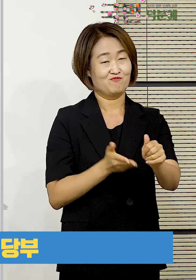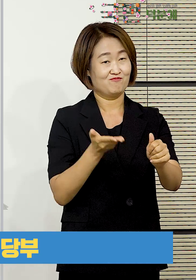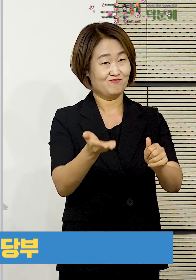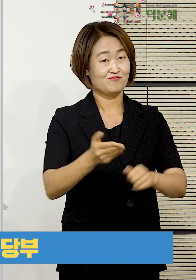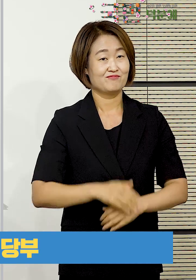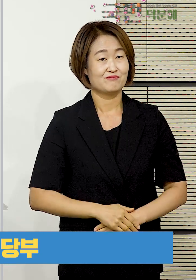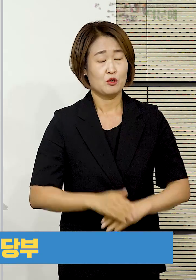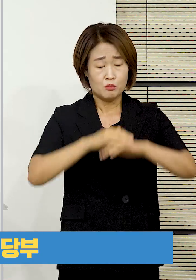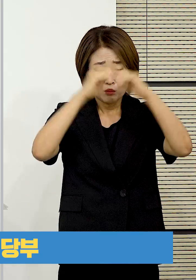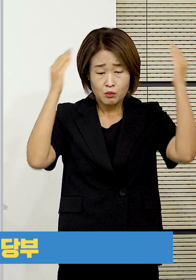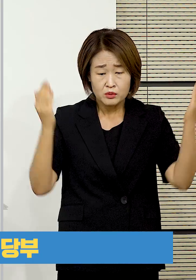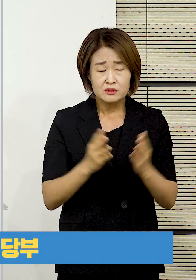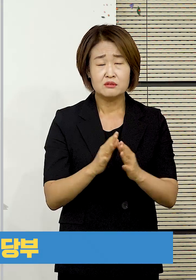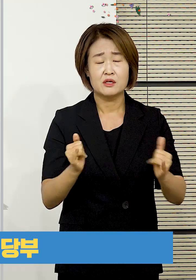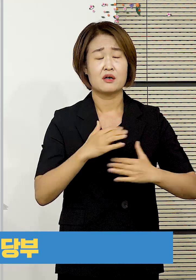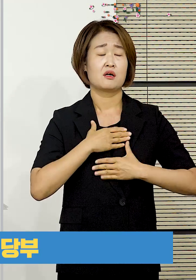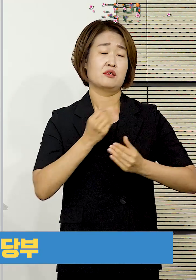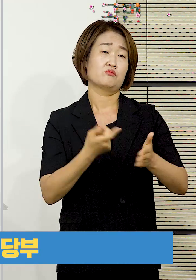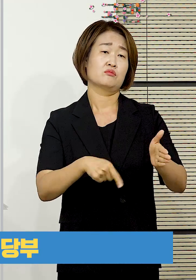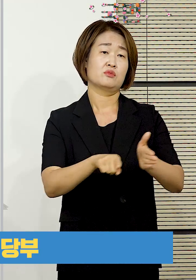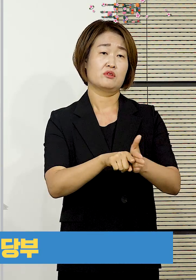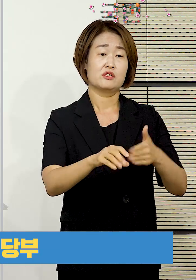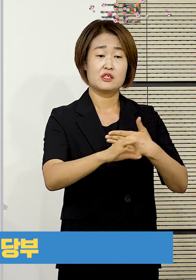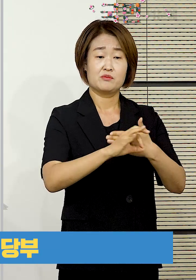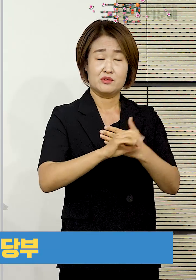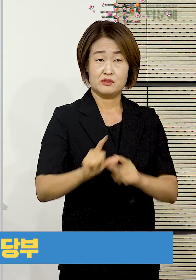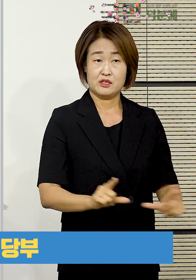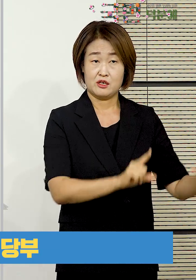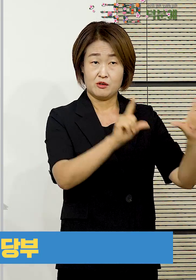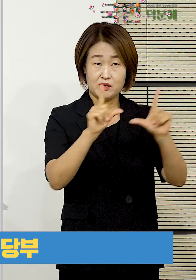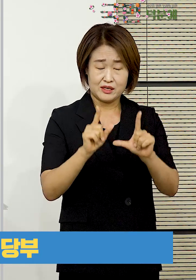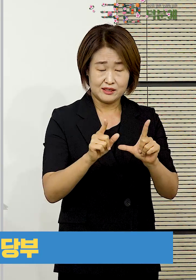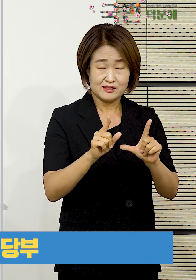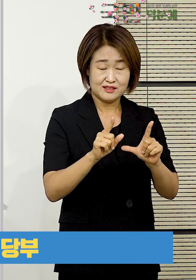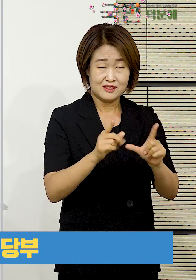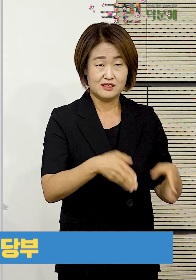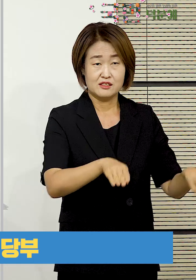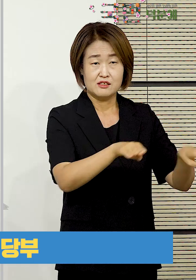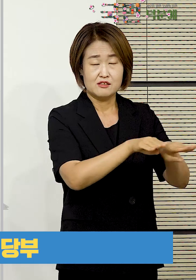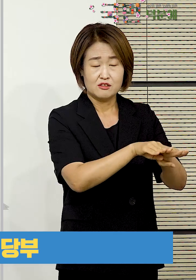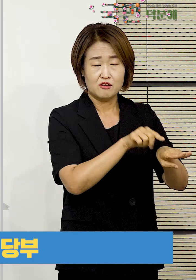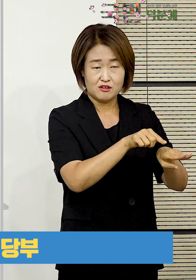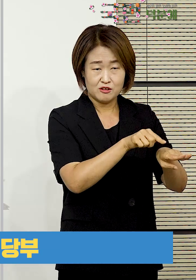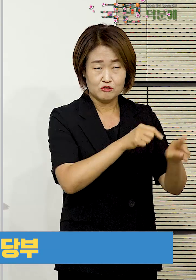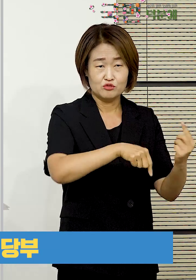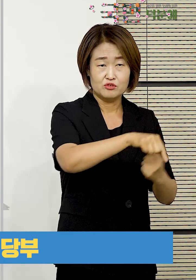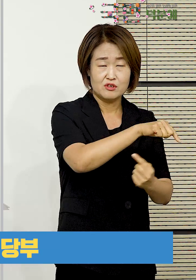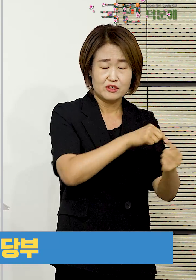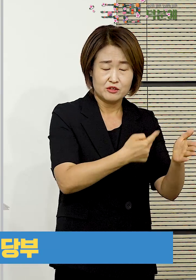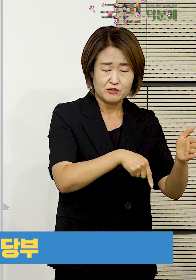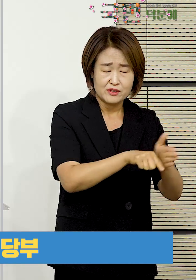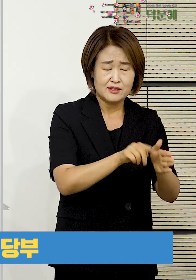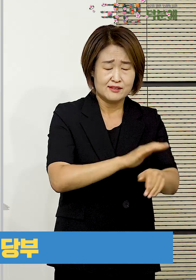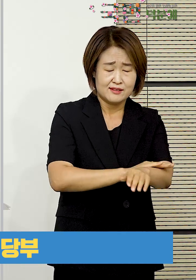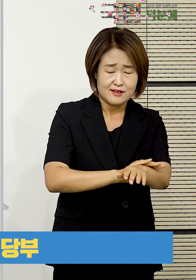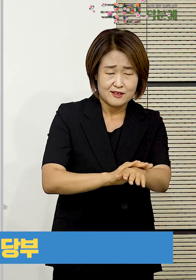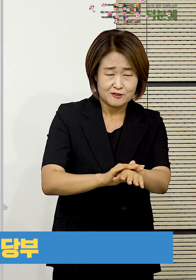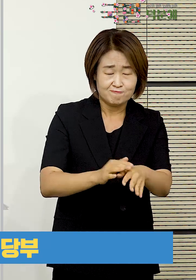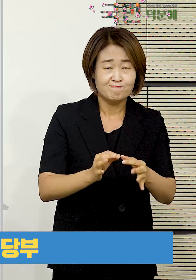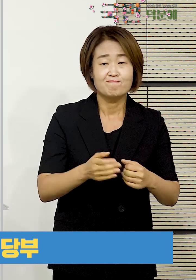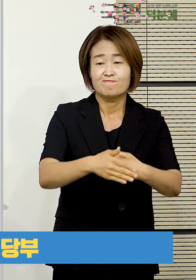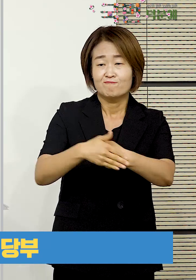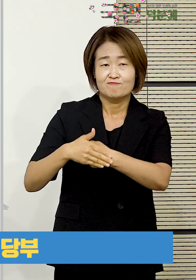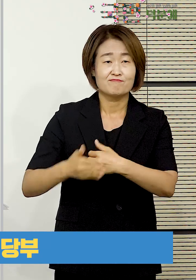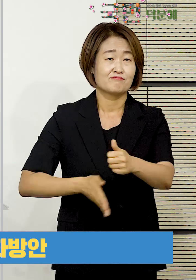노력하겠습니다. 우리 모두의 안전을 위해 임시생활시설의 설치에 적극적인 협조를 부탁드립니다.